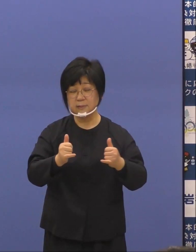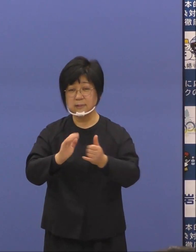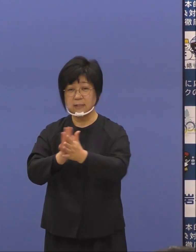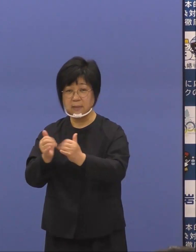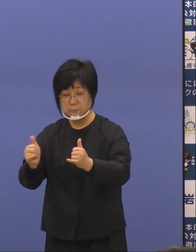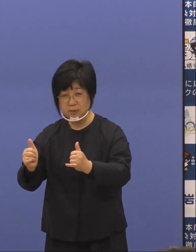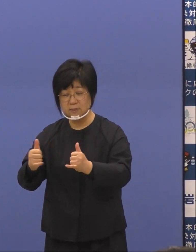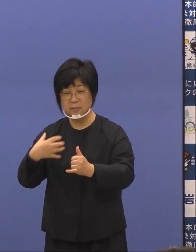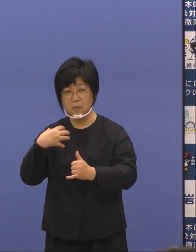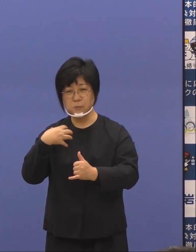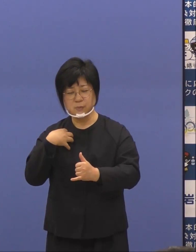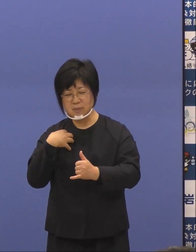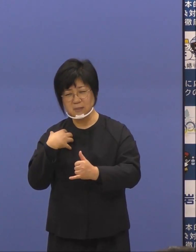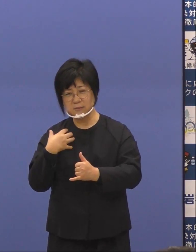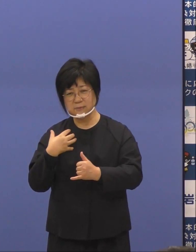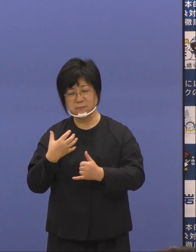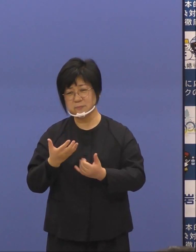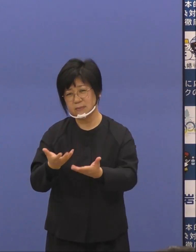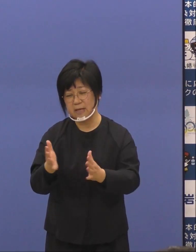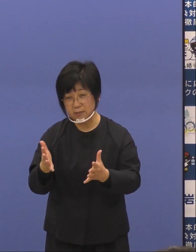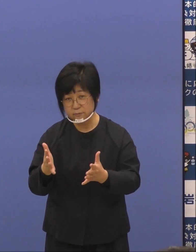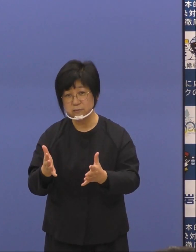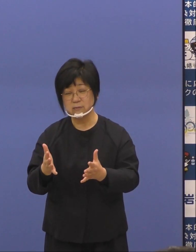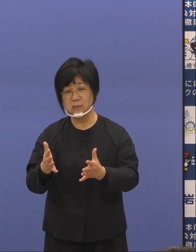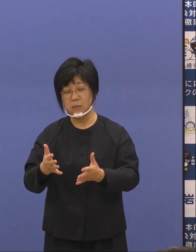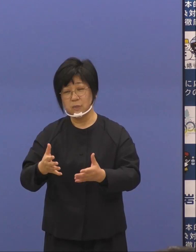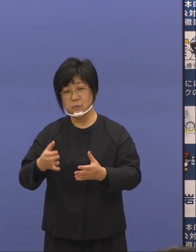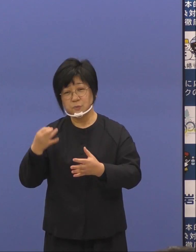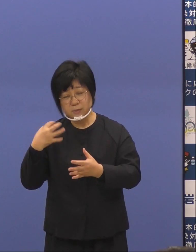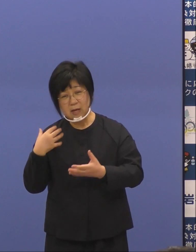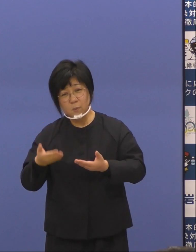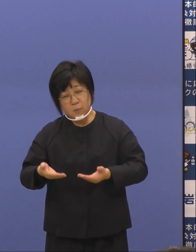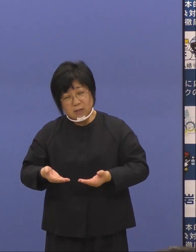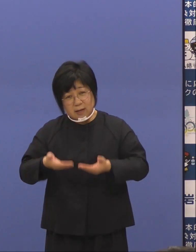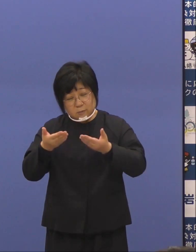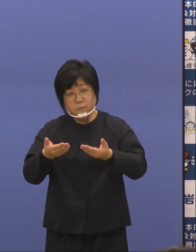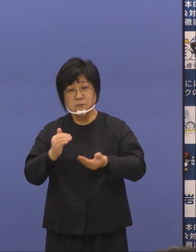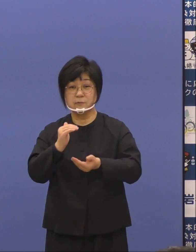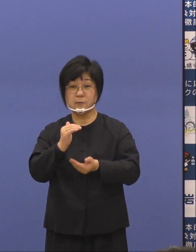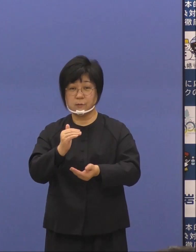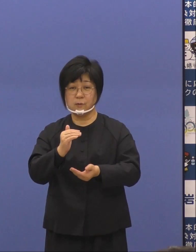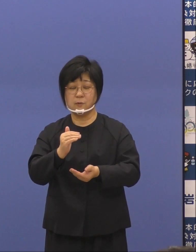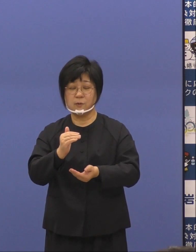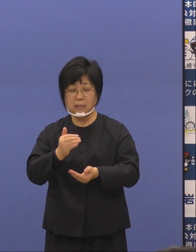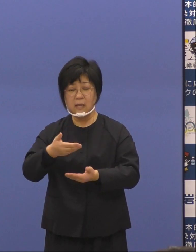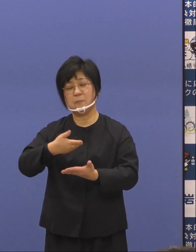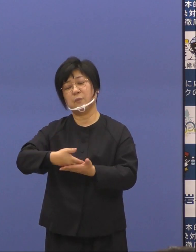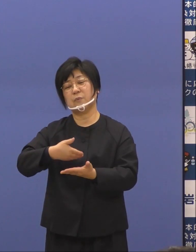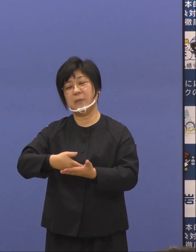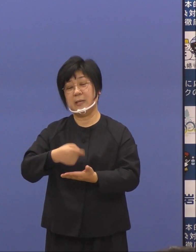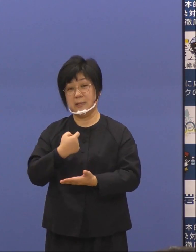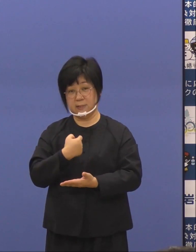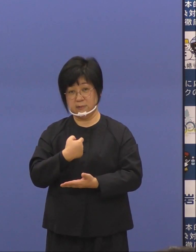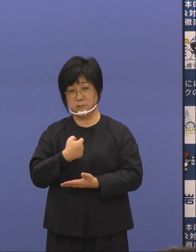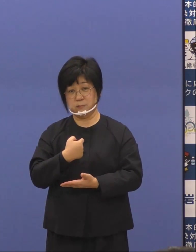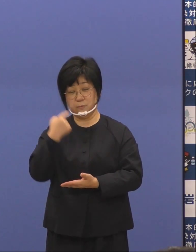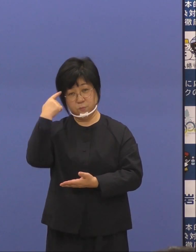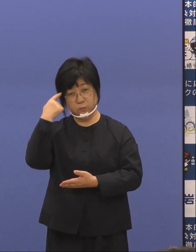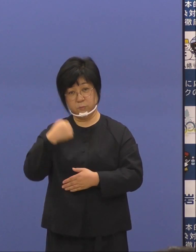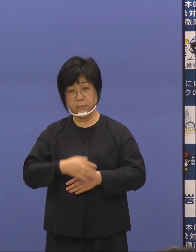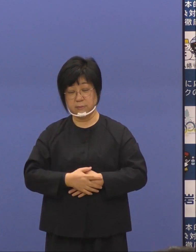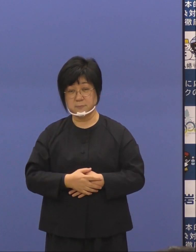は加えずに逆に負担を軽減することが今求められているんだと思